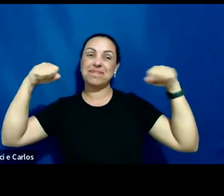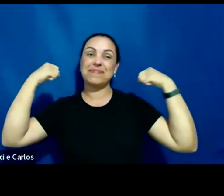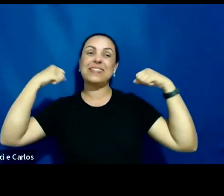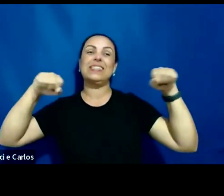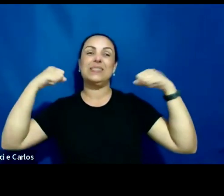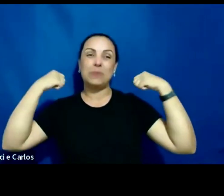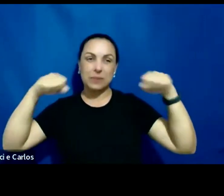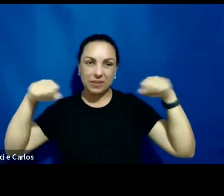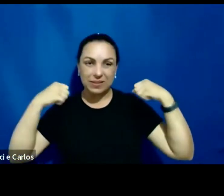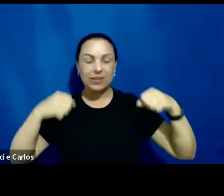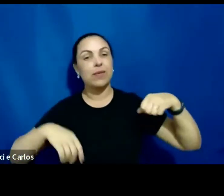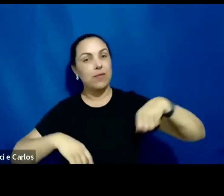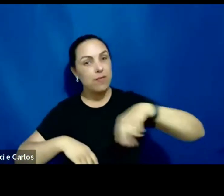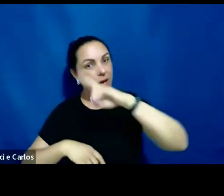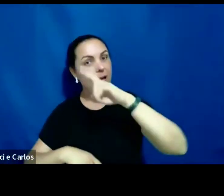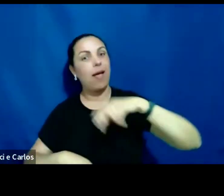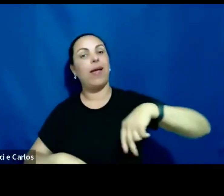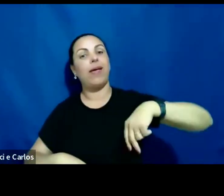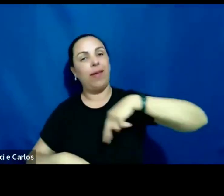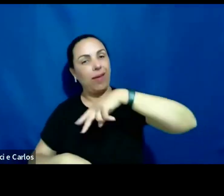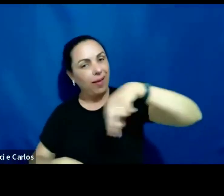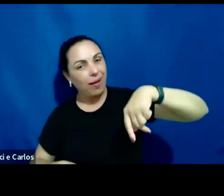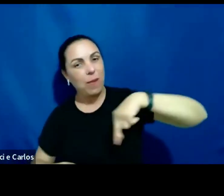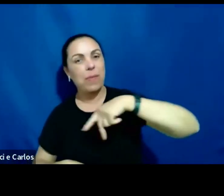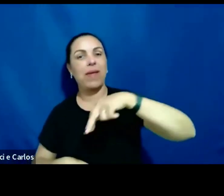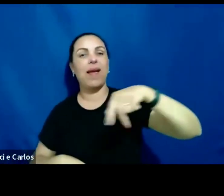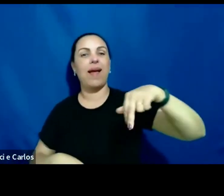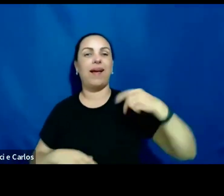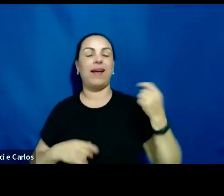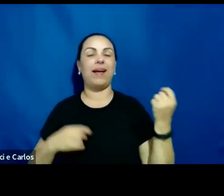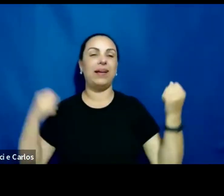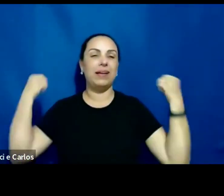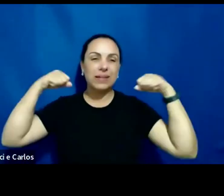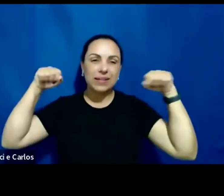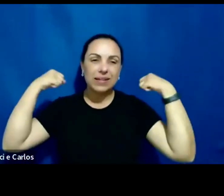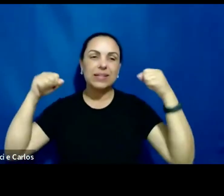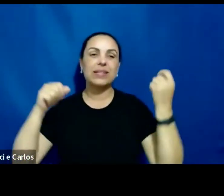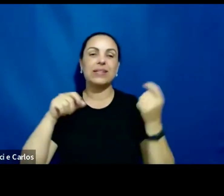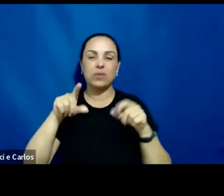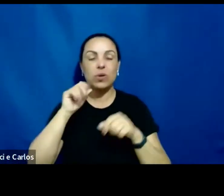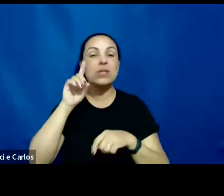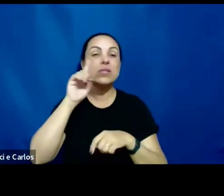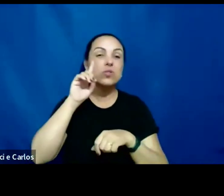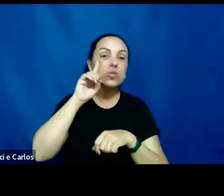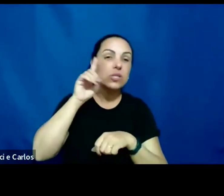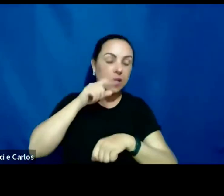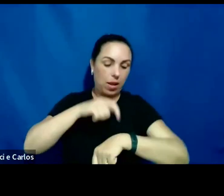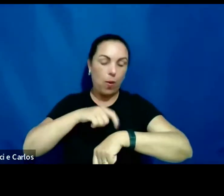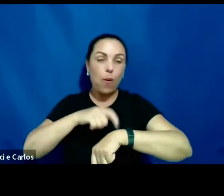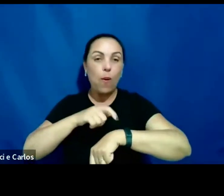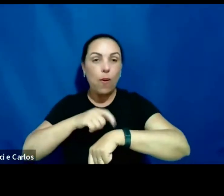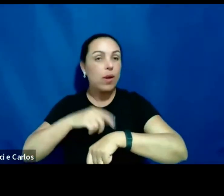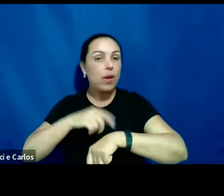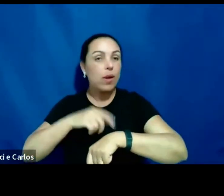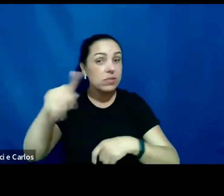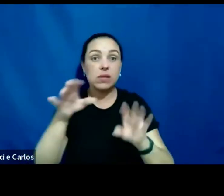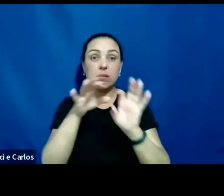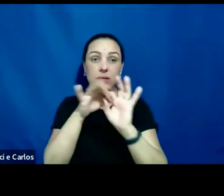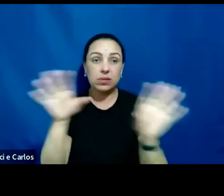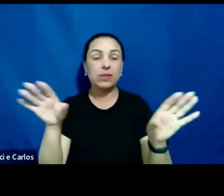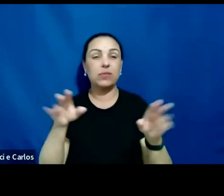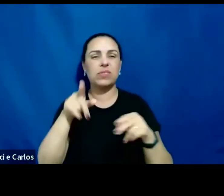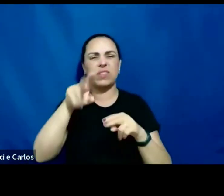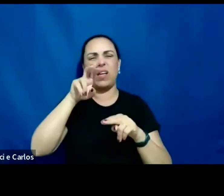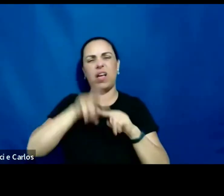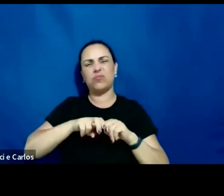XXI. Vai fazer uma atividade física. Tira aí, sai. Não fica sentado na cadeira